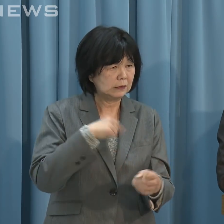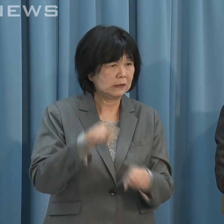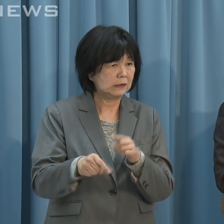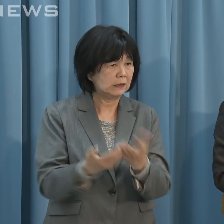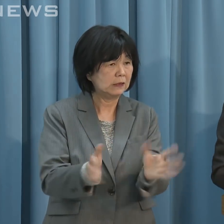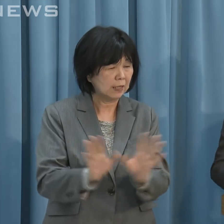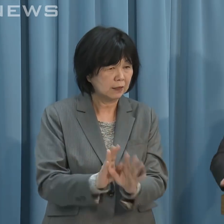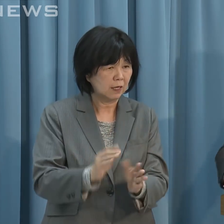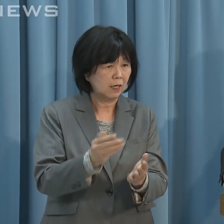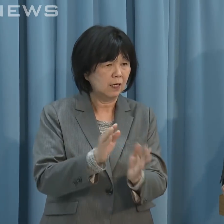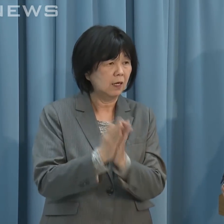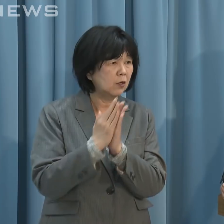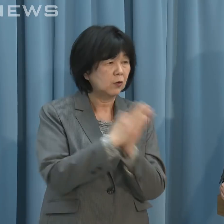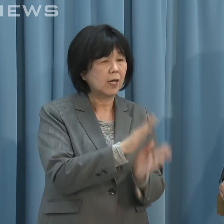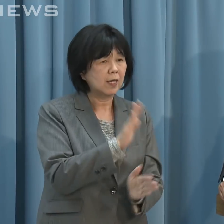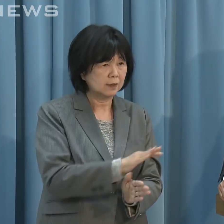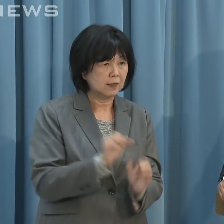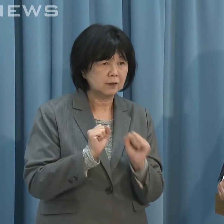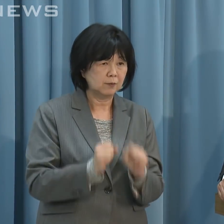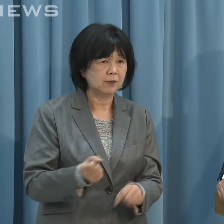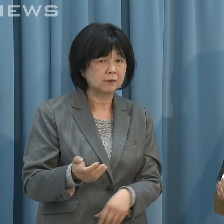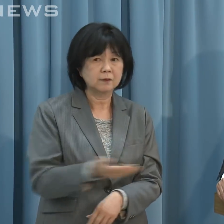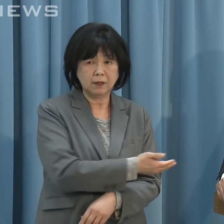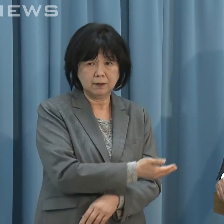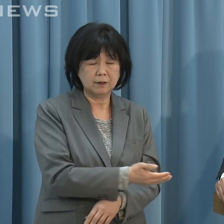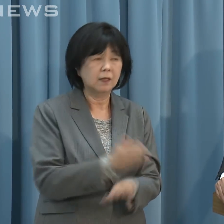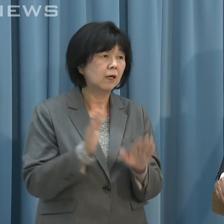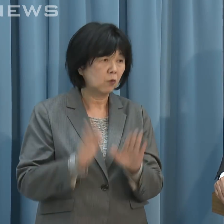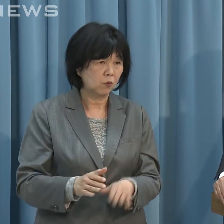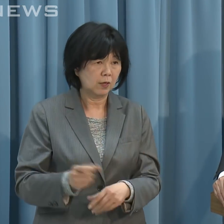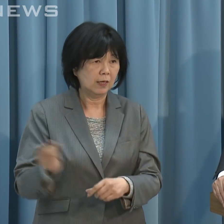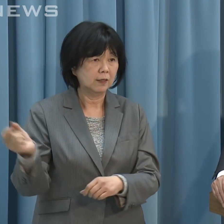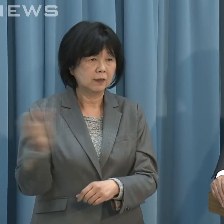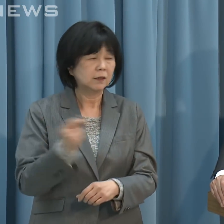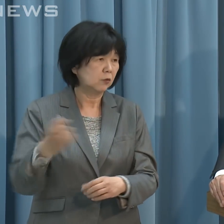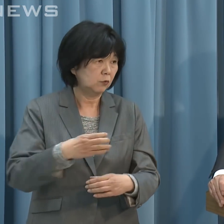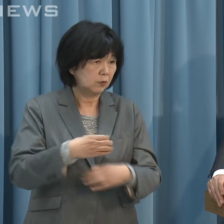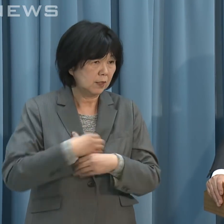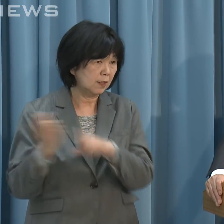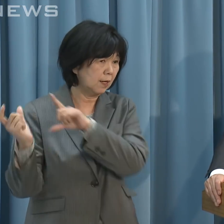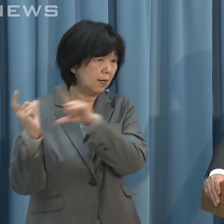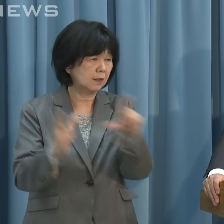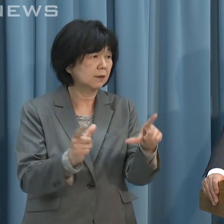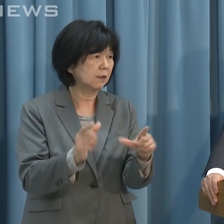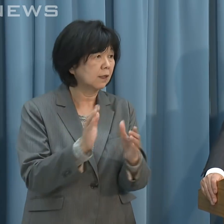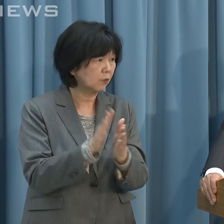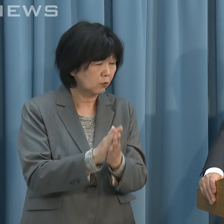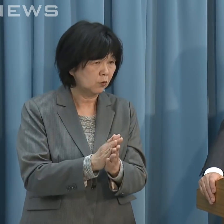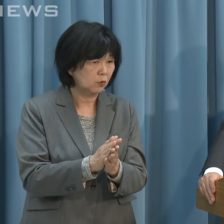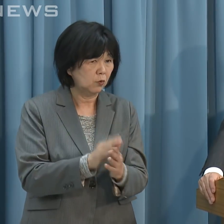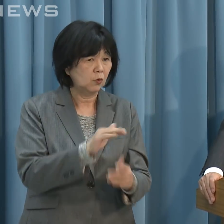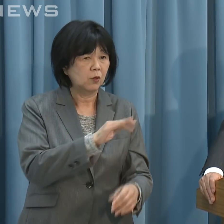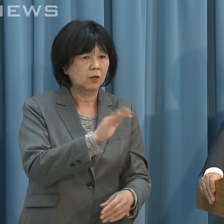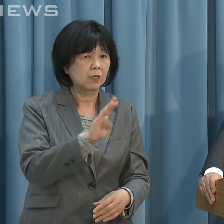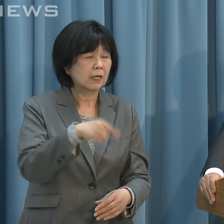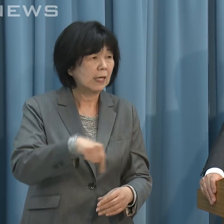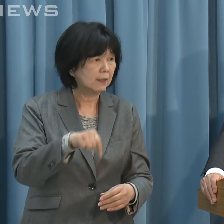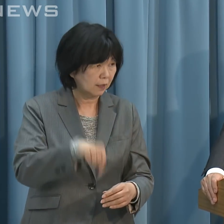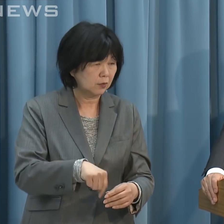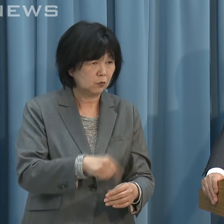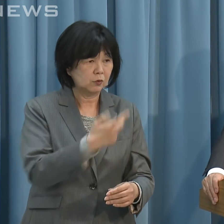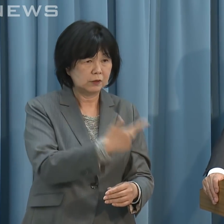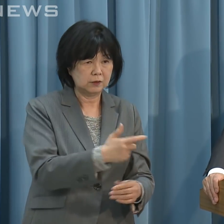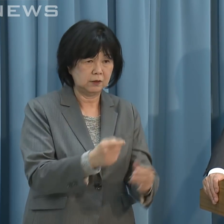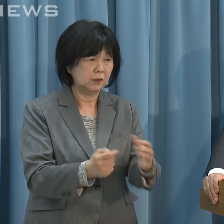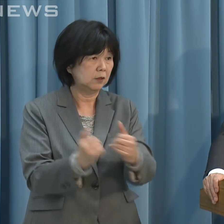状、 今回の緊急事態宣言が発せられた後、県内の市町村にも対策本部が立ち上がっております